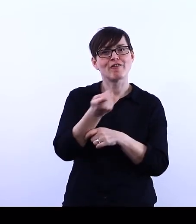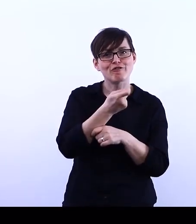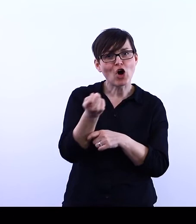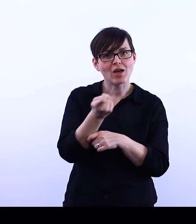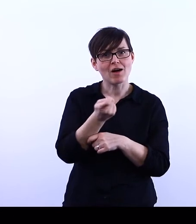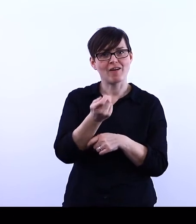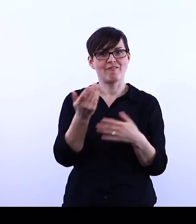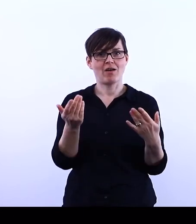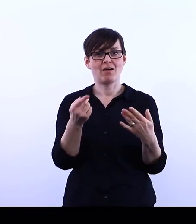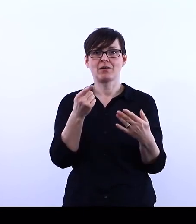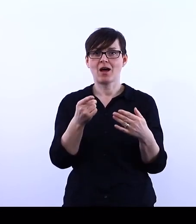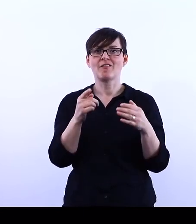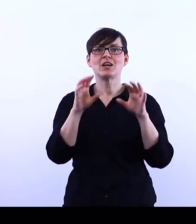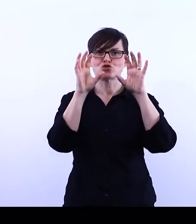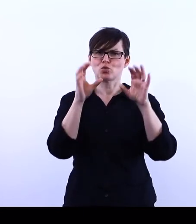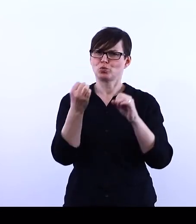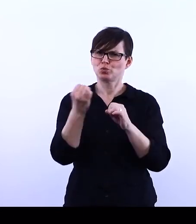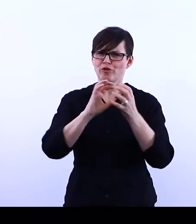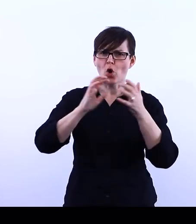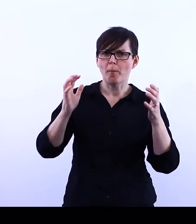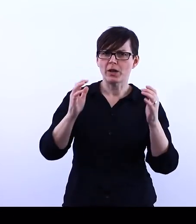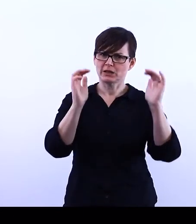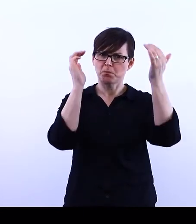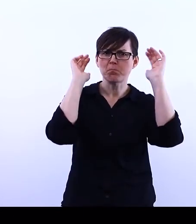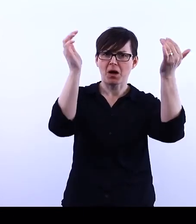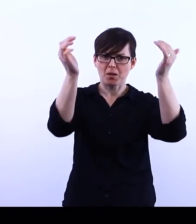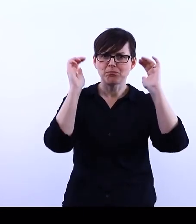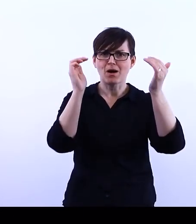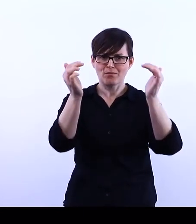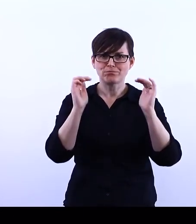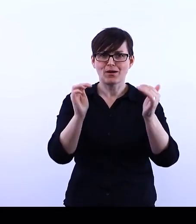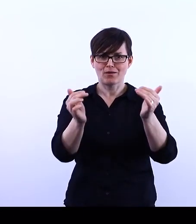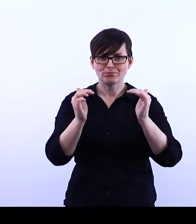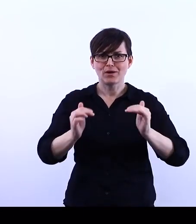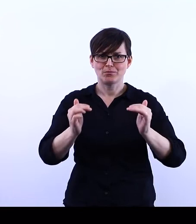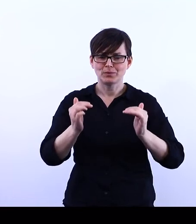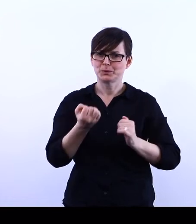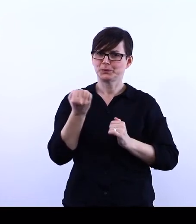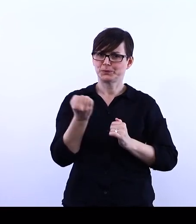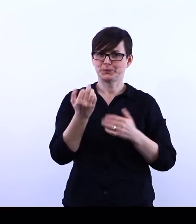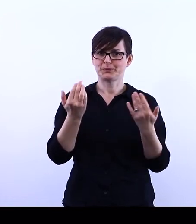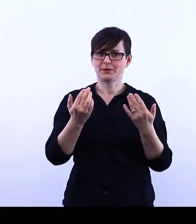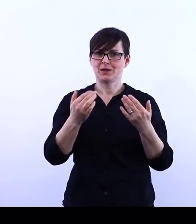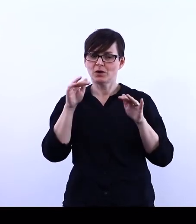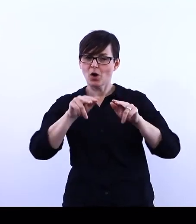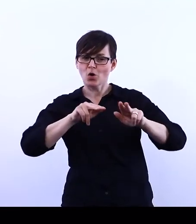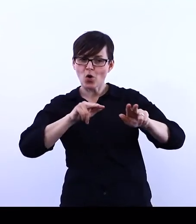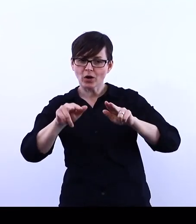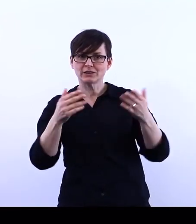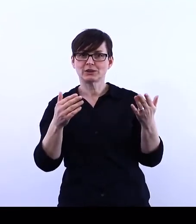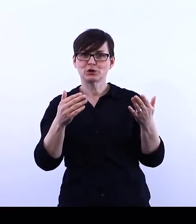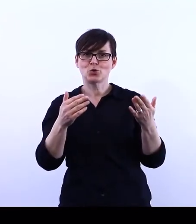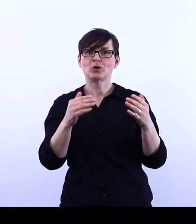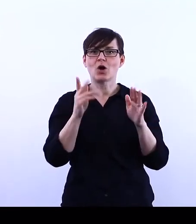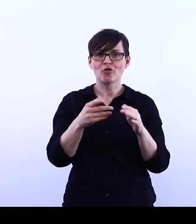komplexen Struktur, wenn es jetzt auch um Verantwortlichkeiten und letztendlich auch die Organisation und dem Zusammenspiel zwischen Landesebene